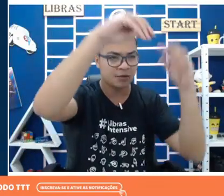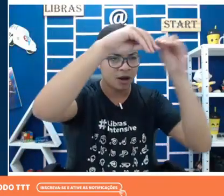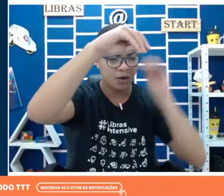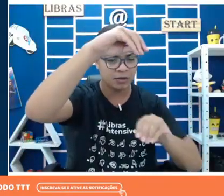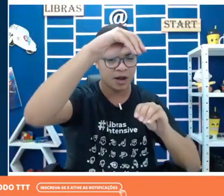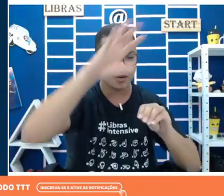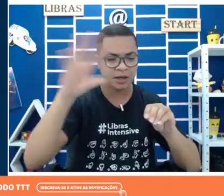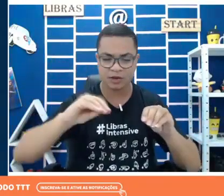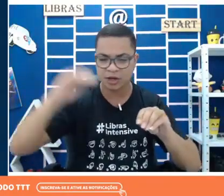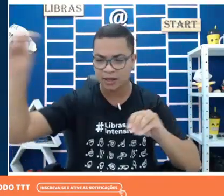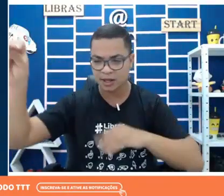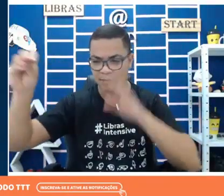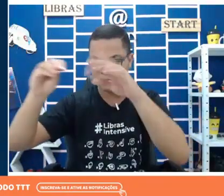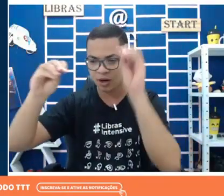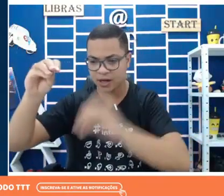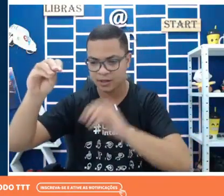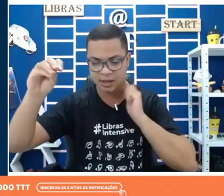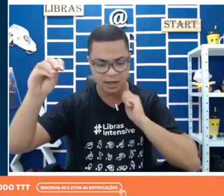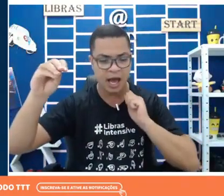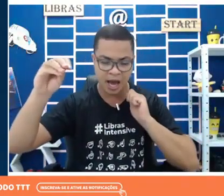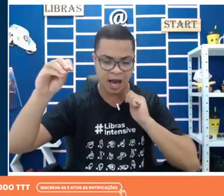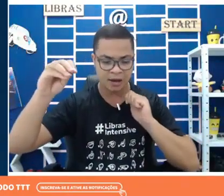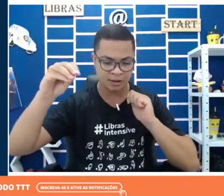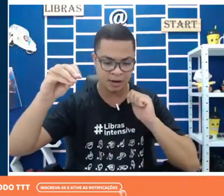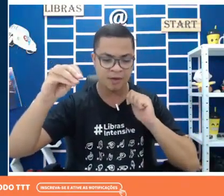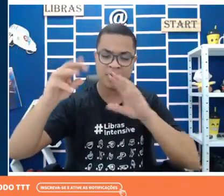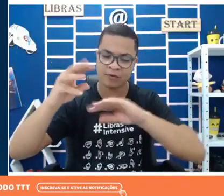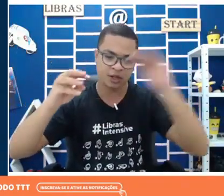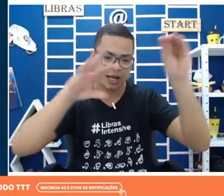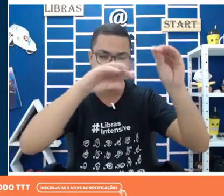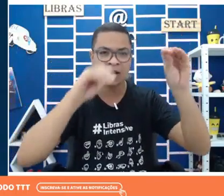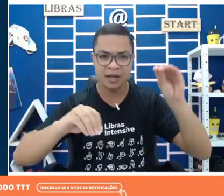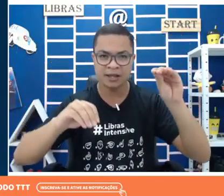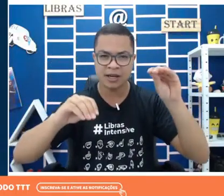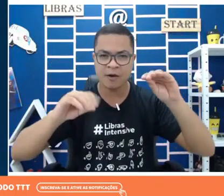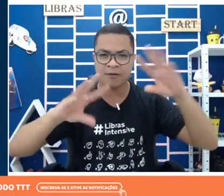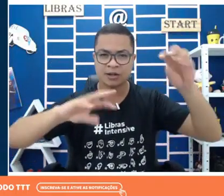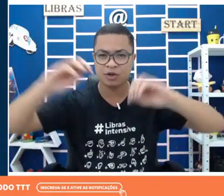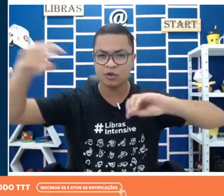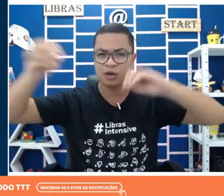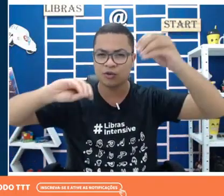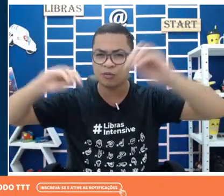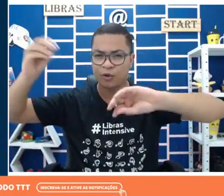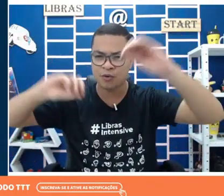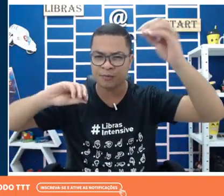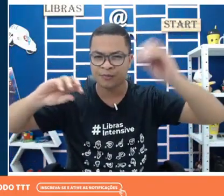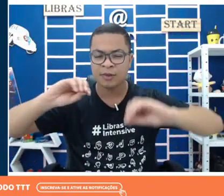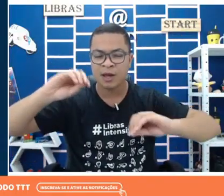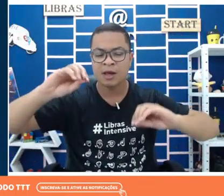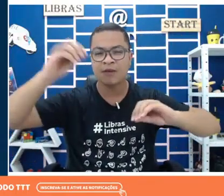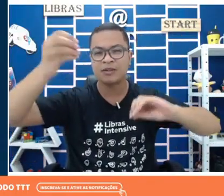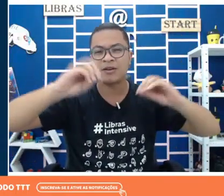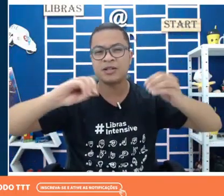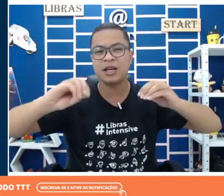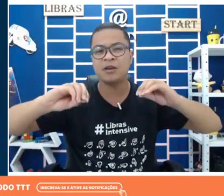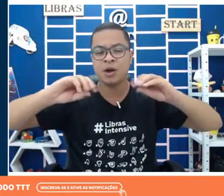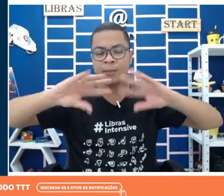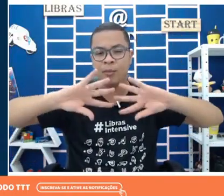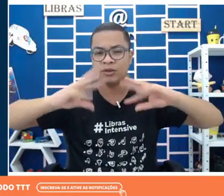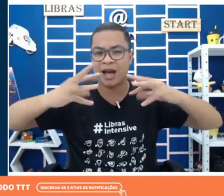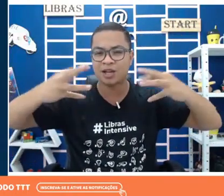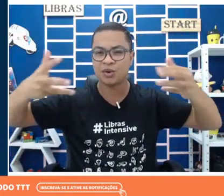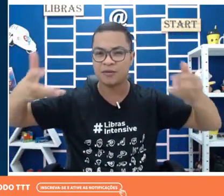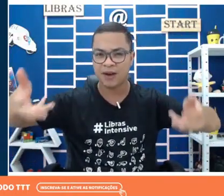tirar esse, vou colocar outro sinal aqui. Vou tirar esse daqui, vou colocar esse daqui. Ah, deu? Ah, vou tirar esse. Entendeu? Vai substituindo um por um. Que aí você vai